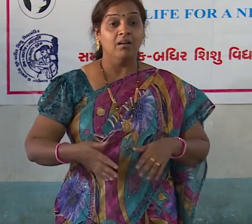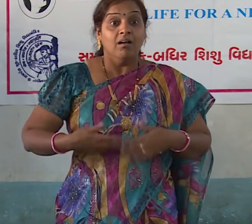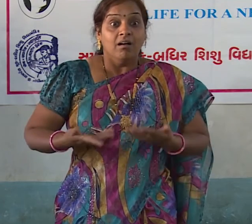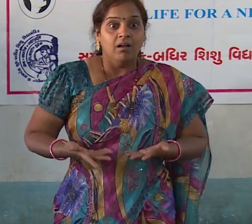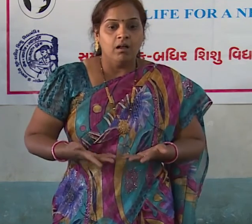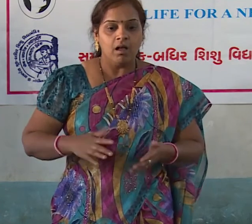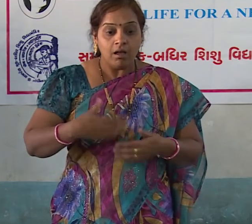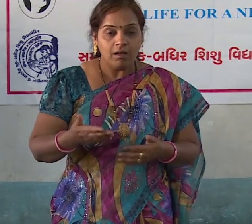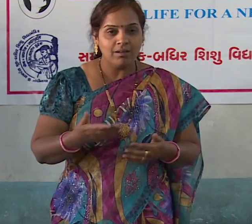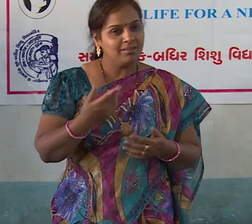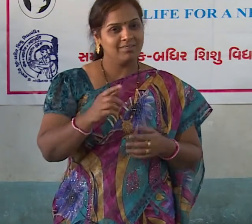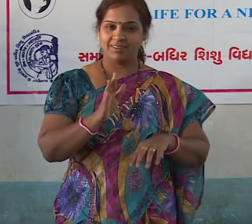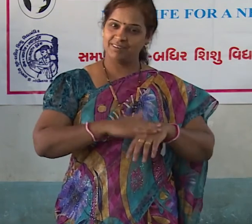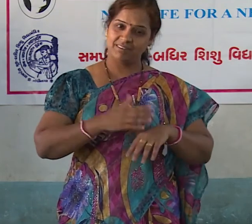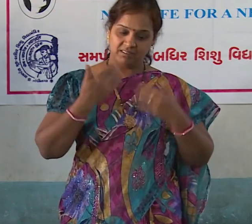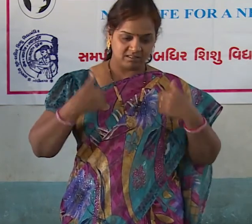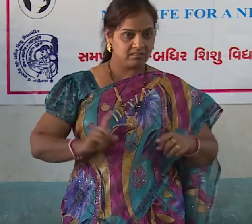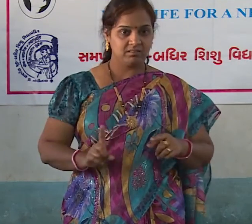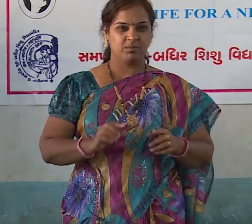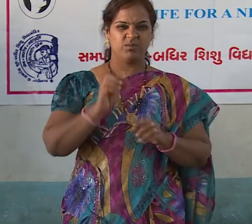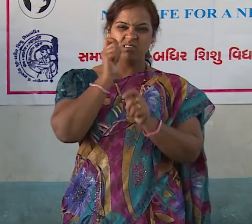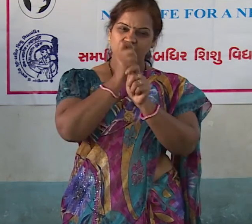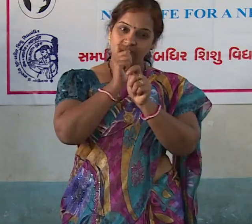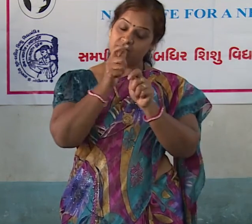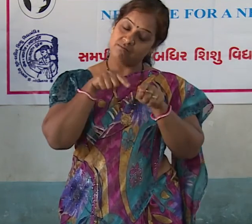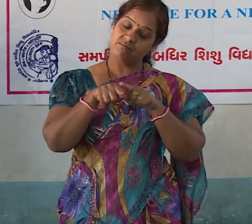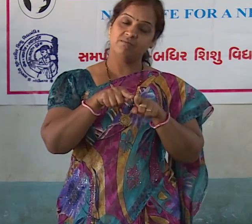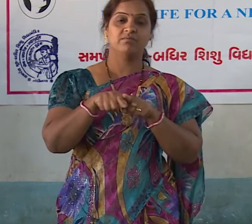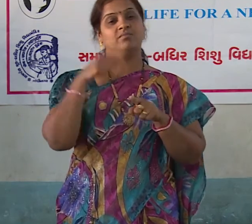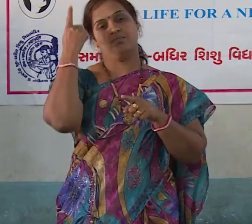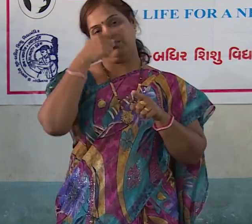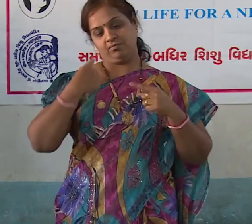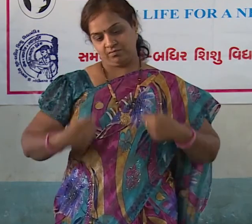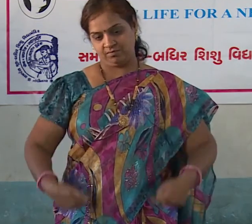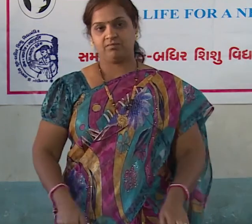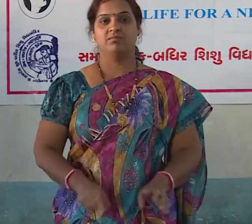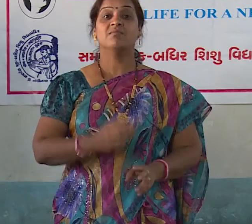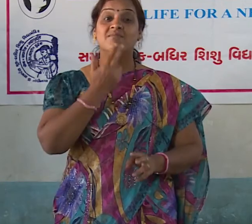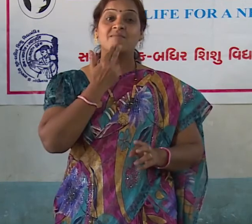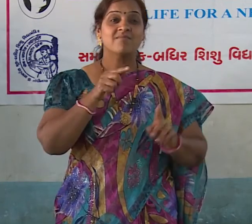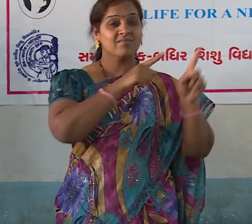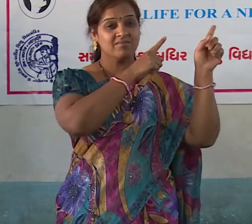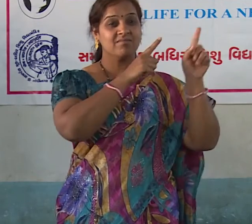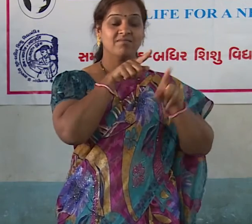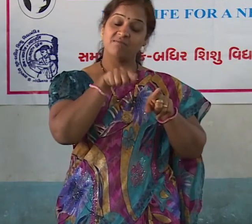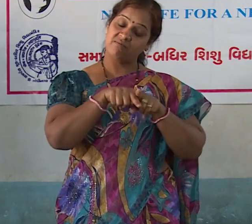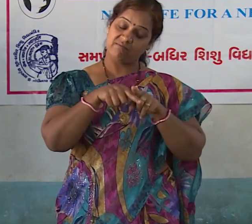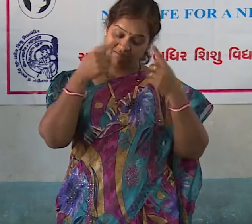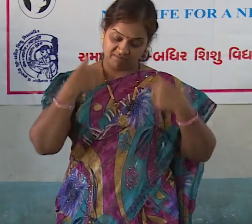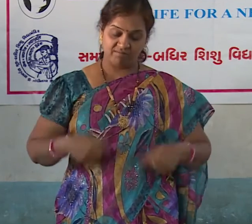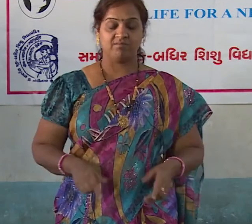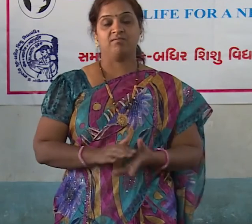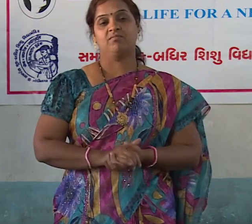उसी समय राजा ने कहा, अरे मेरा बच्चा, तो कूद गया उसके नदी के अंदर, मुकुट मुकुट सहत ही छलांग लगा